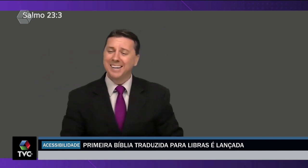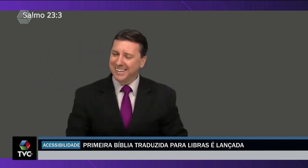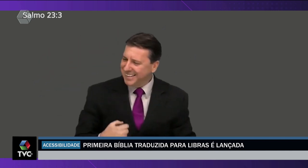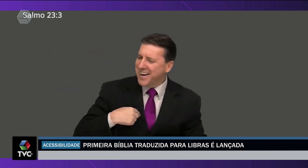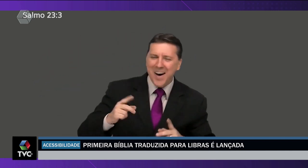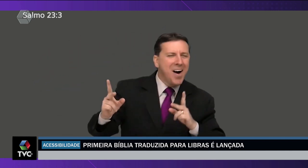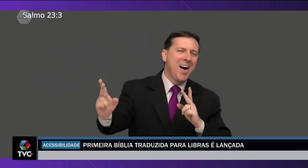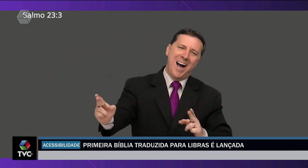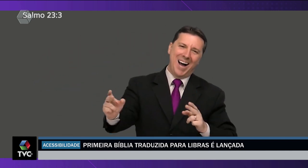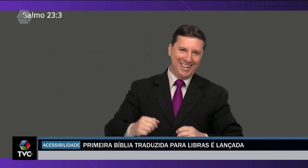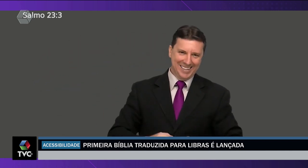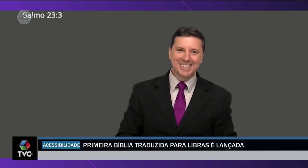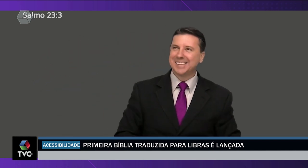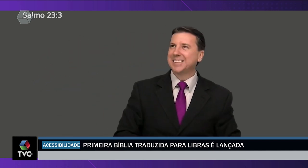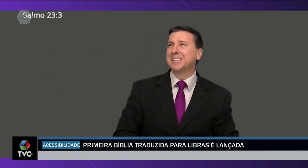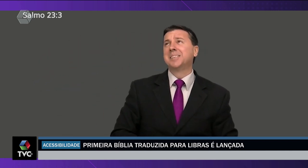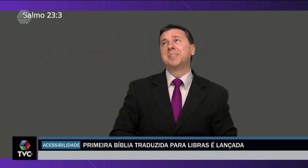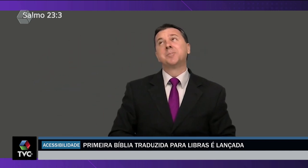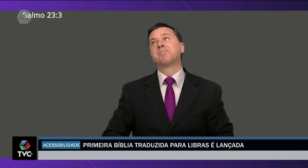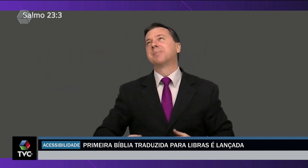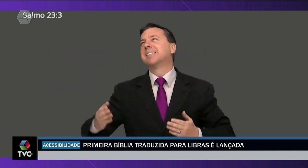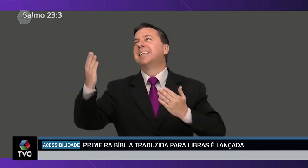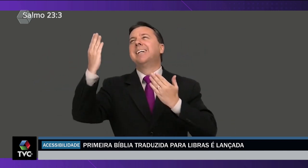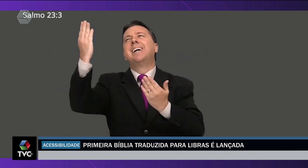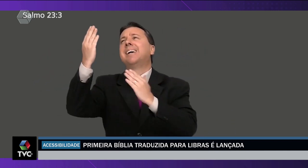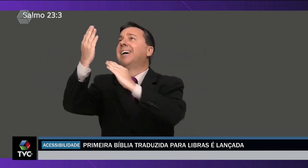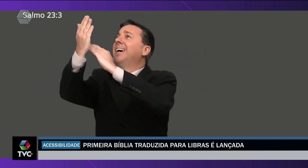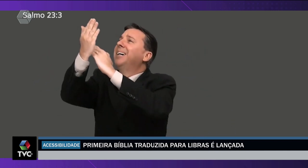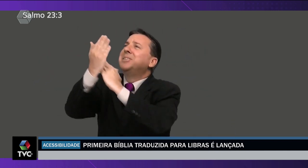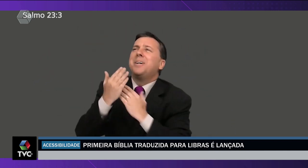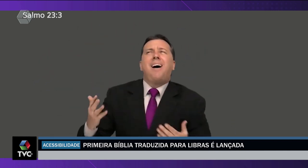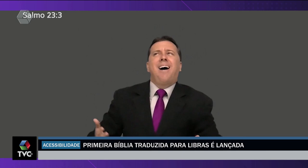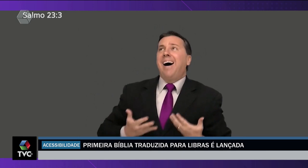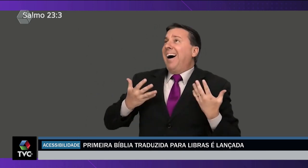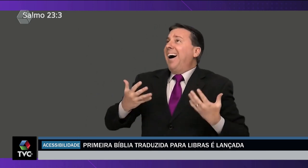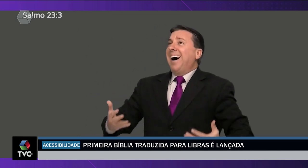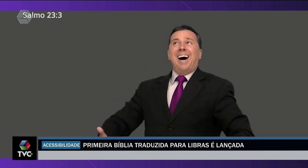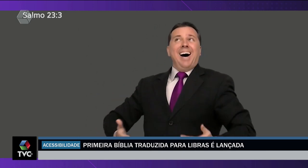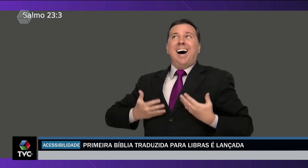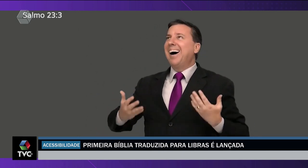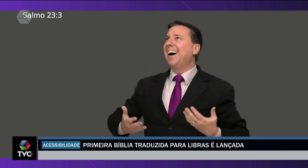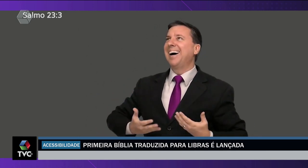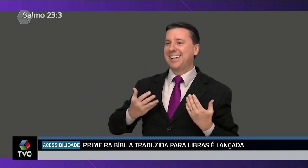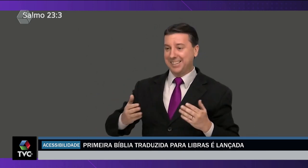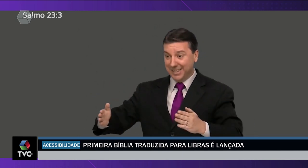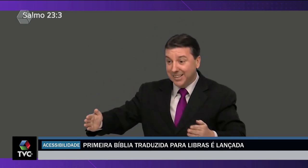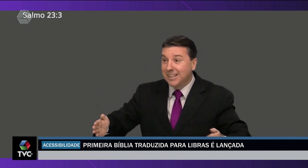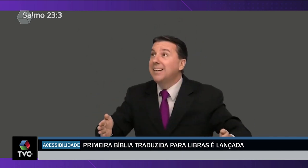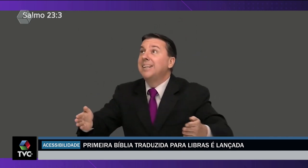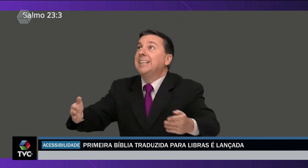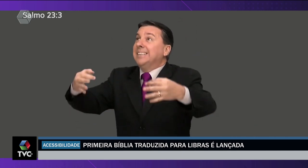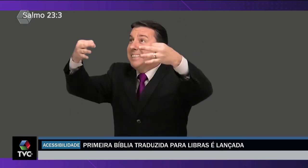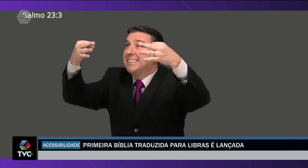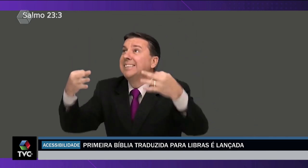primeira na América Latina e a terceira no mundo a ser totalmente concluída em uma língua de sinais. É a garantia